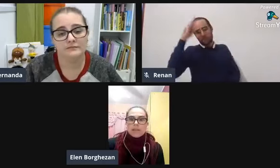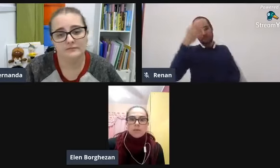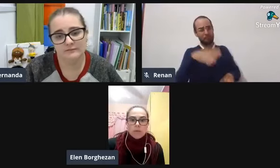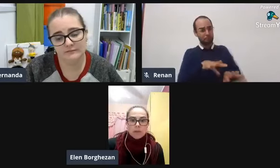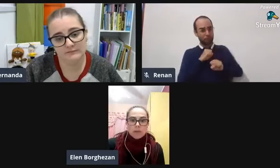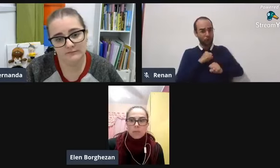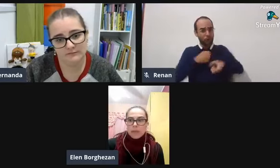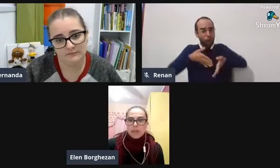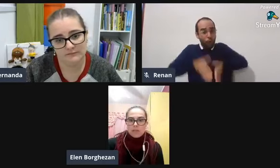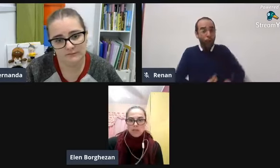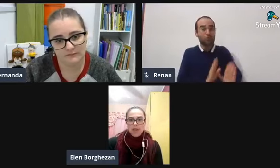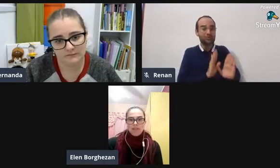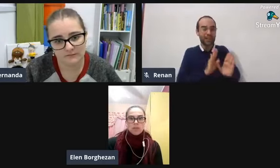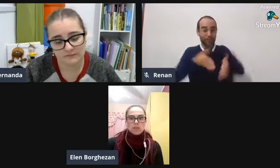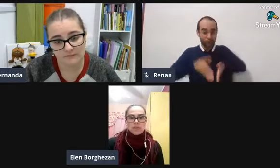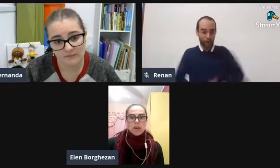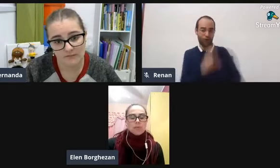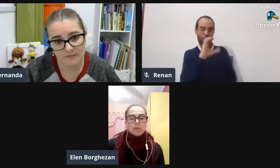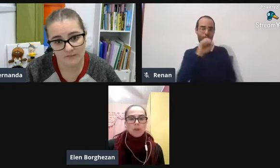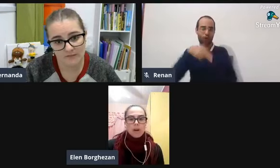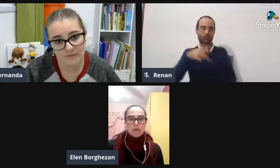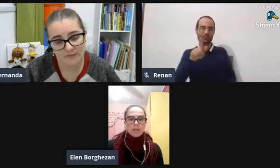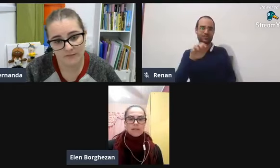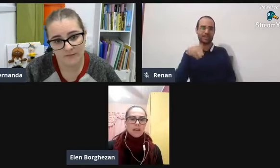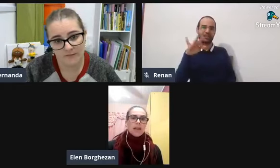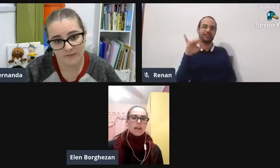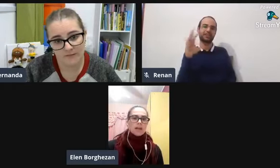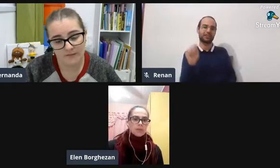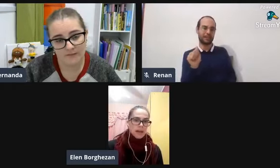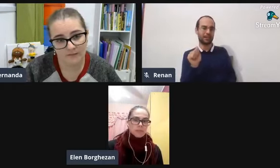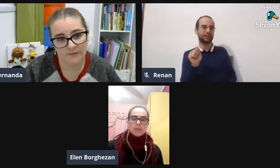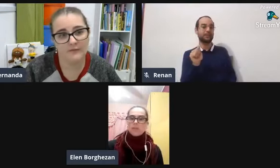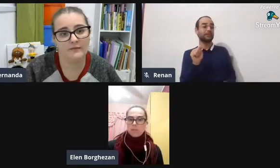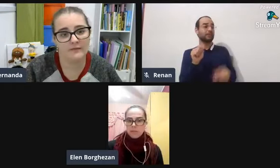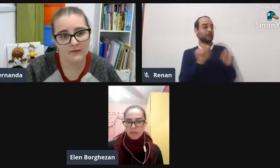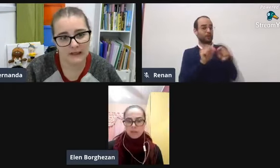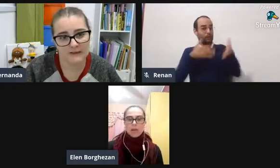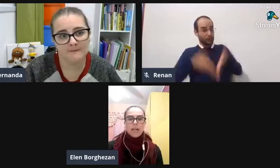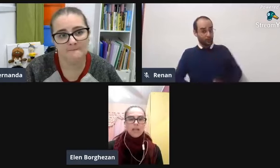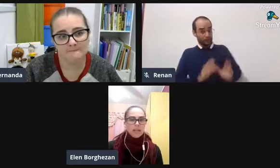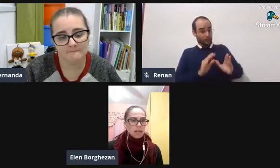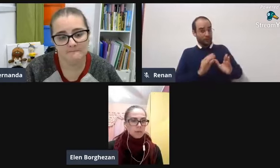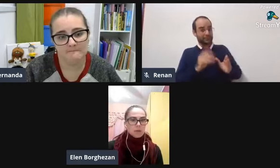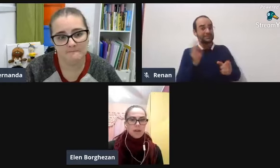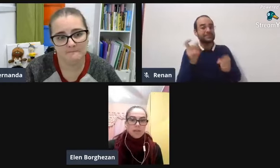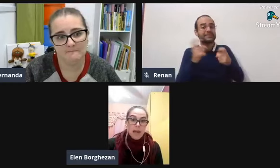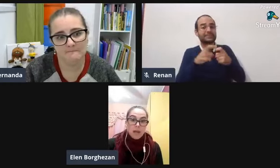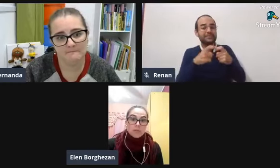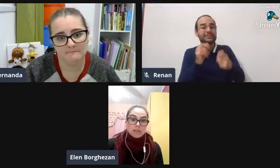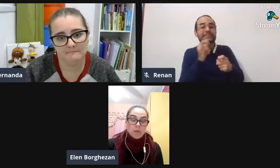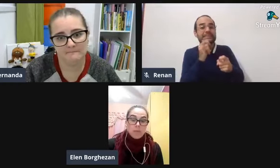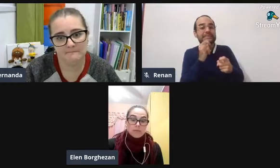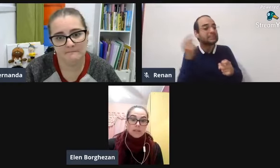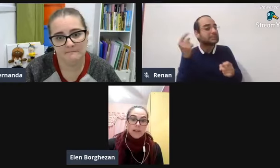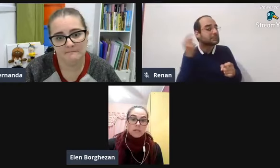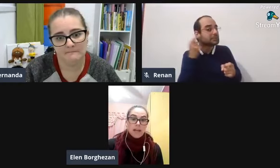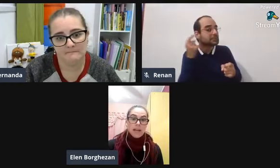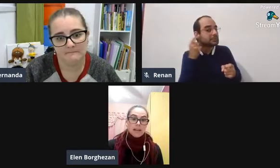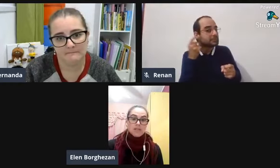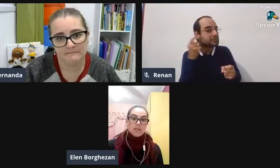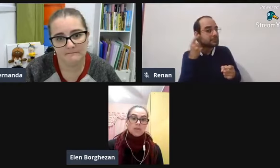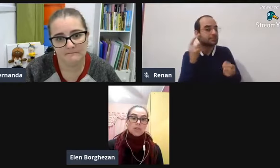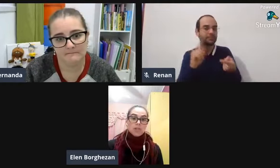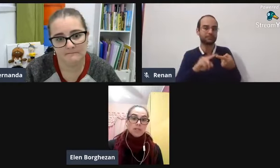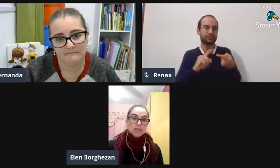quando nasce surdo, porque se já é feito os exames, tudo logo ao nascer, né? O exame do teste da orelhinha, tudo, e é constatado que ele